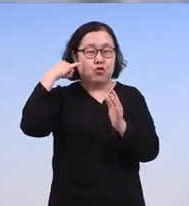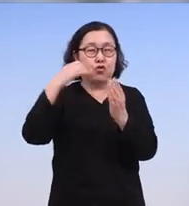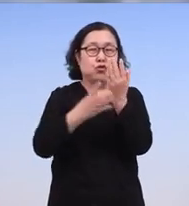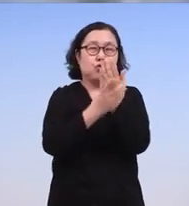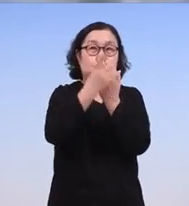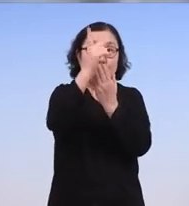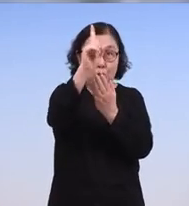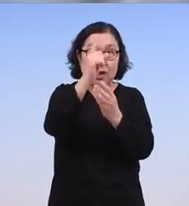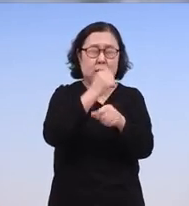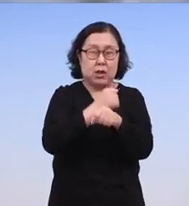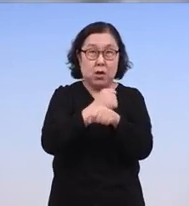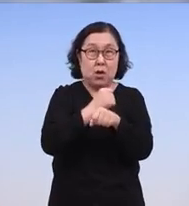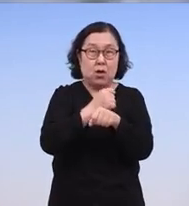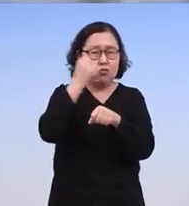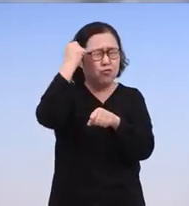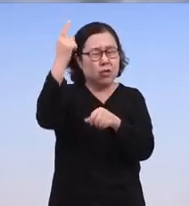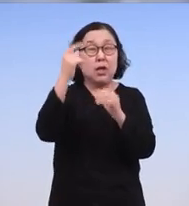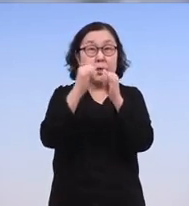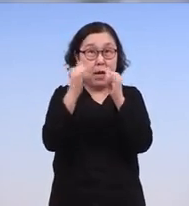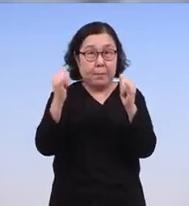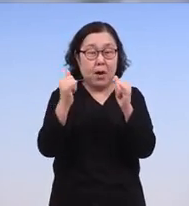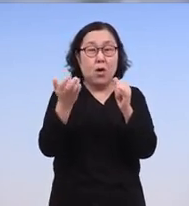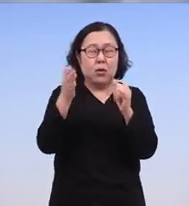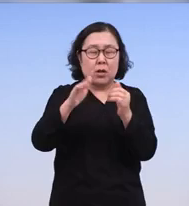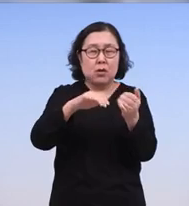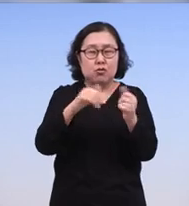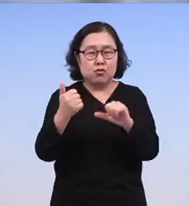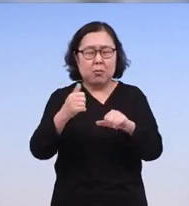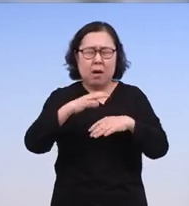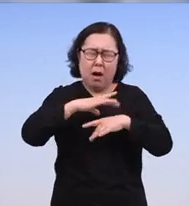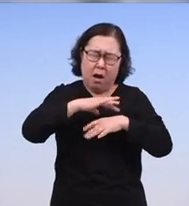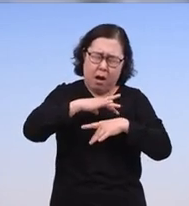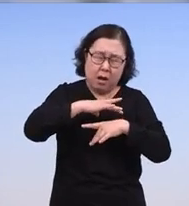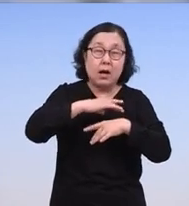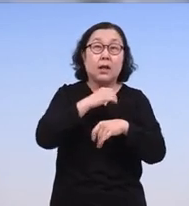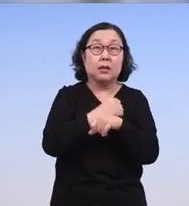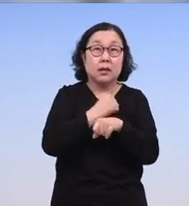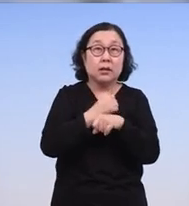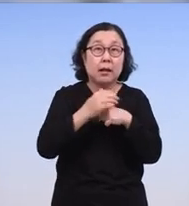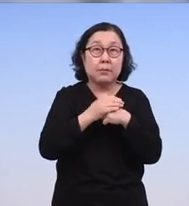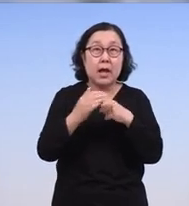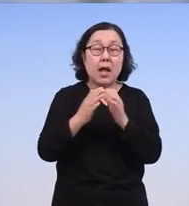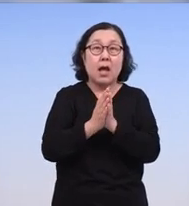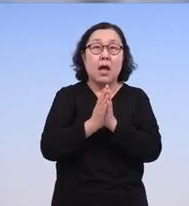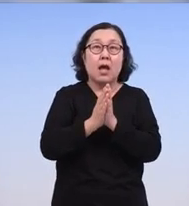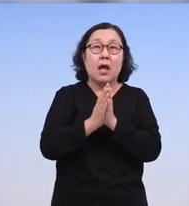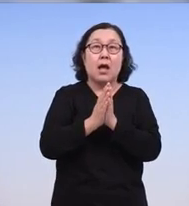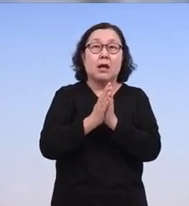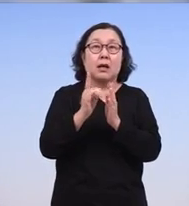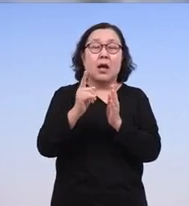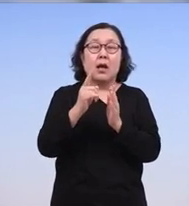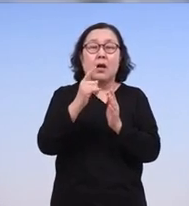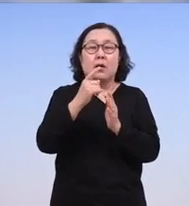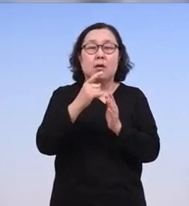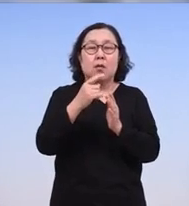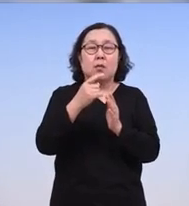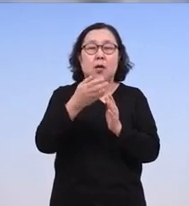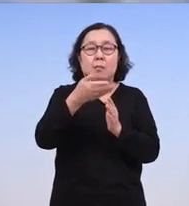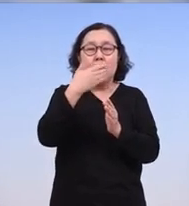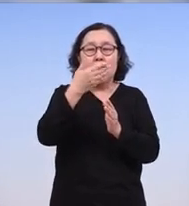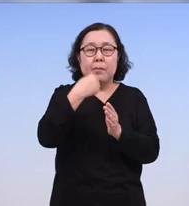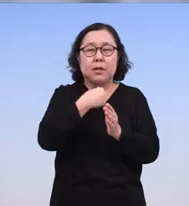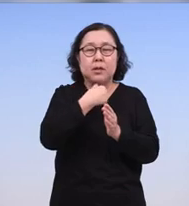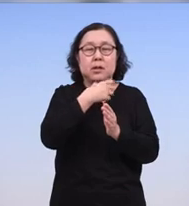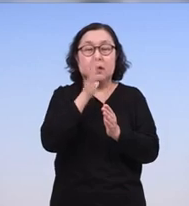대단한 진시황이었지만 그는 그 죽음을 두려워한 나머지 전 세계로 사신을 보내가지고 먹으면